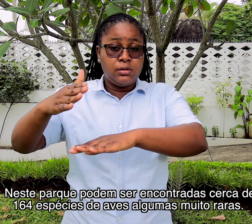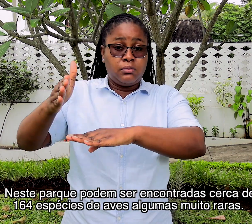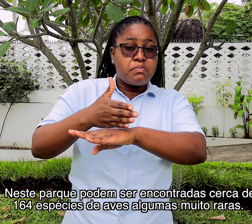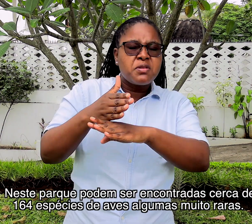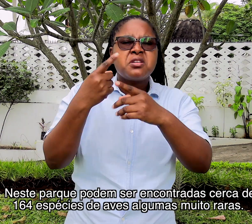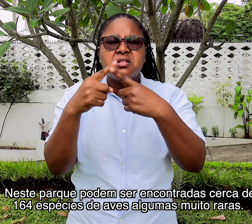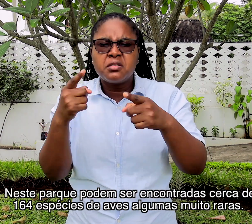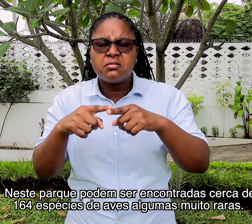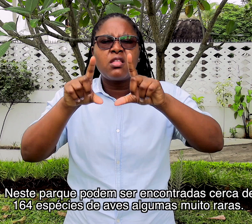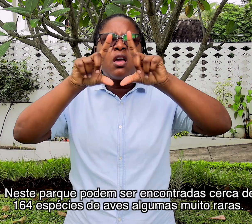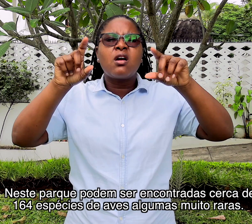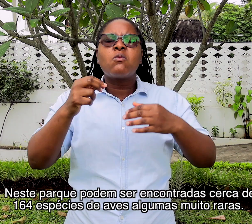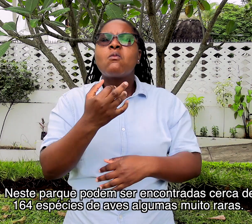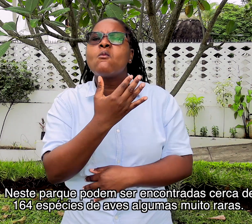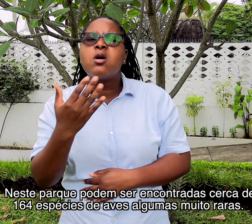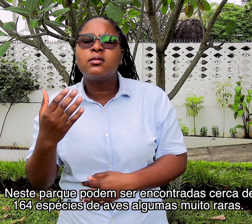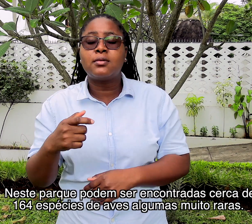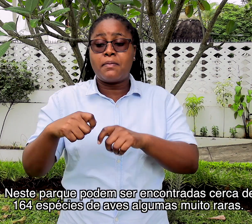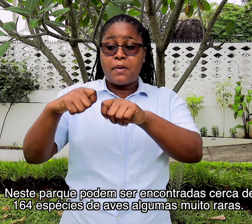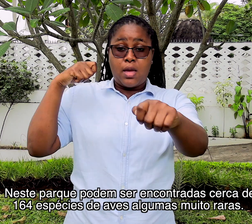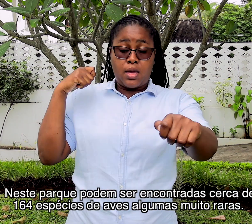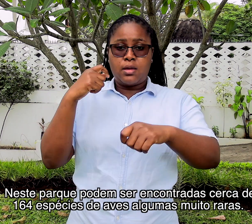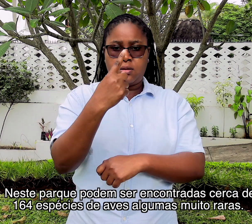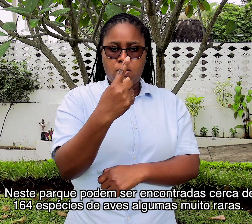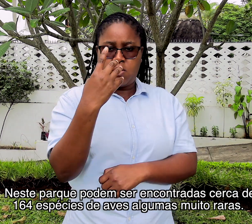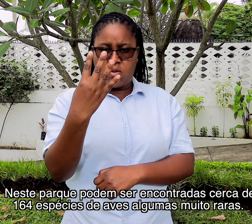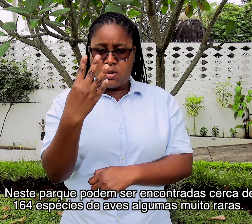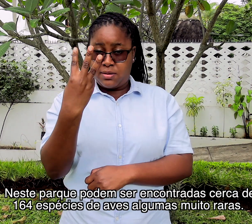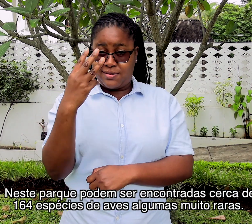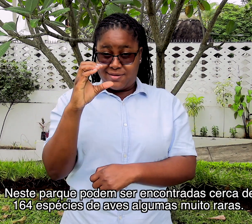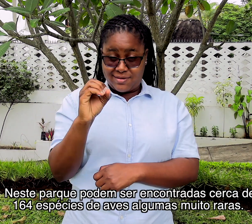cerca de 164 espécies de aves, algumas muito raras.